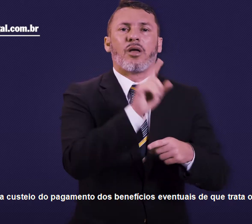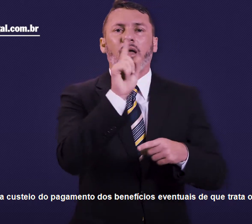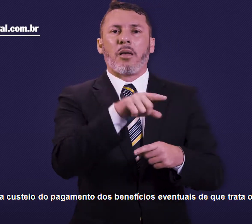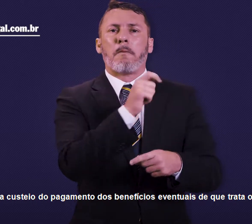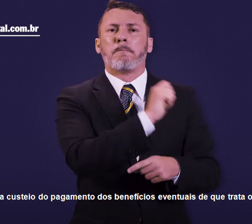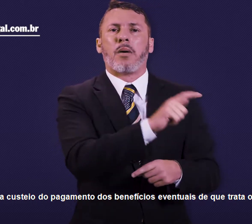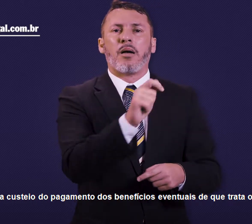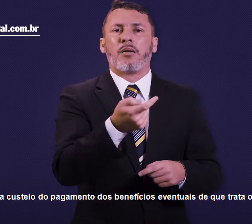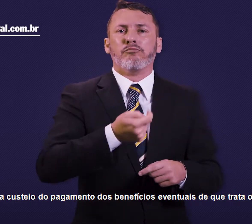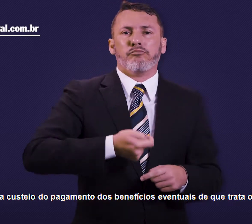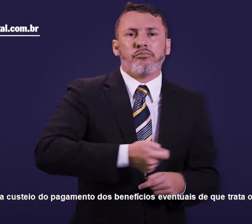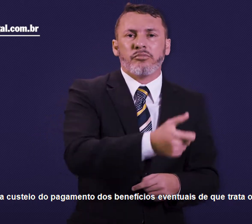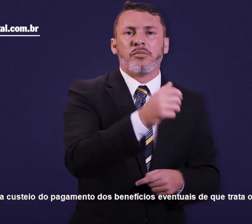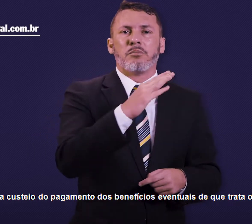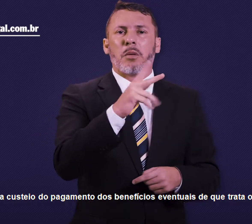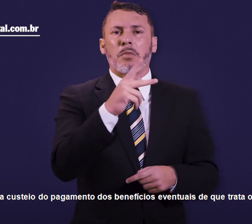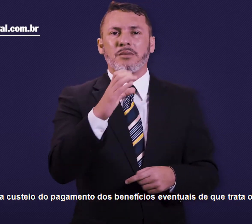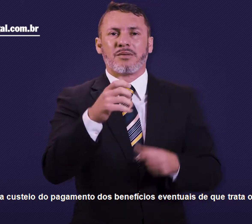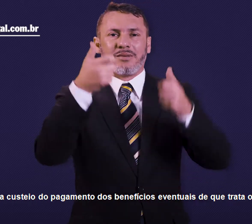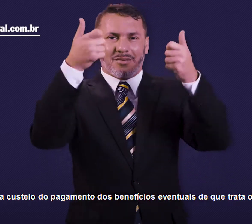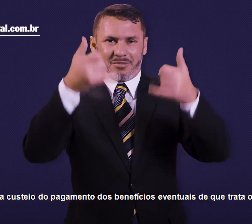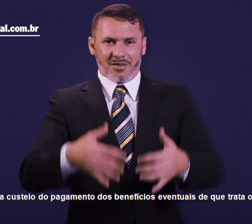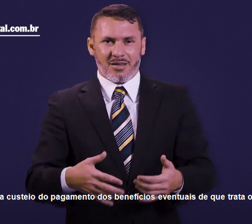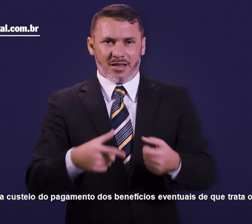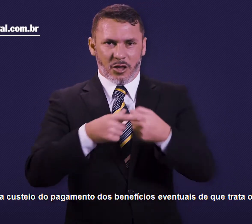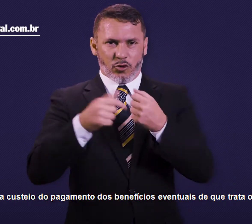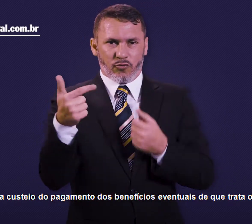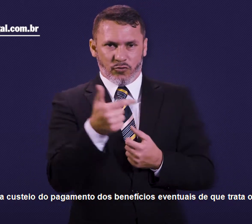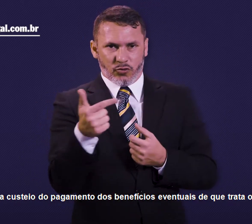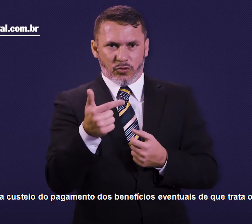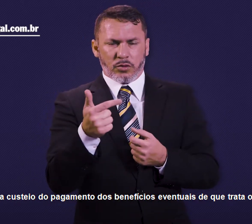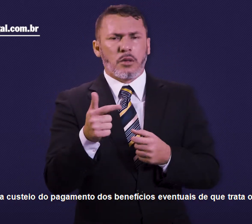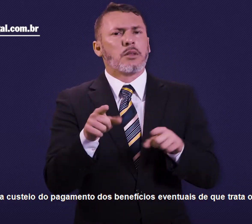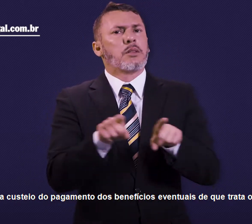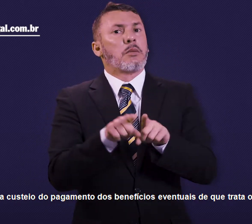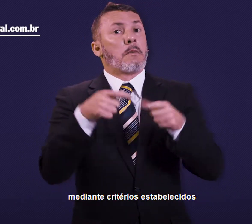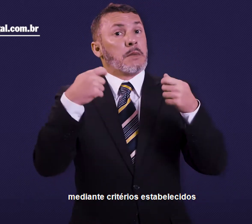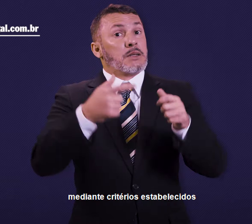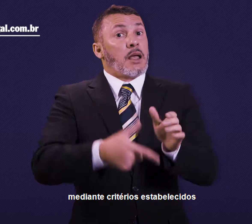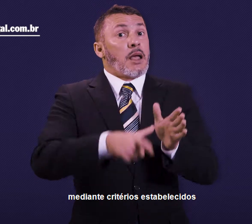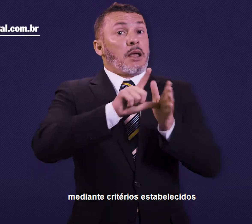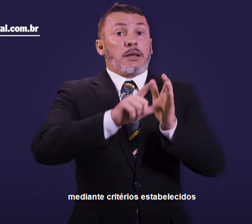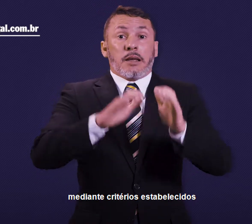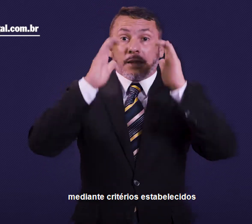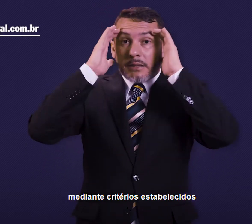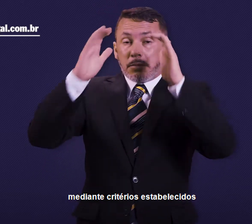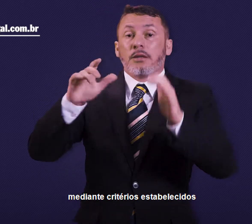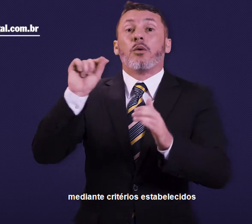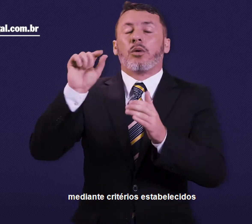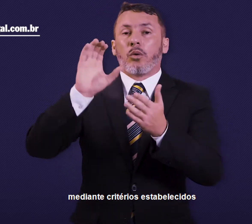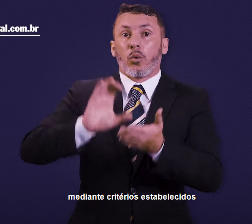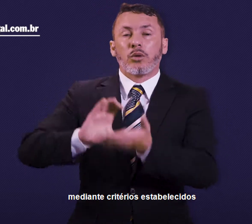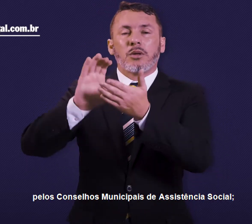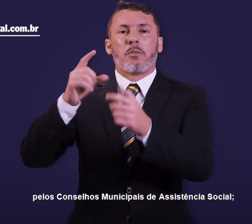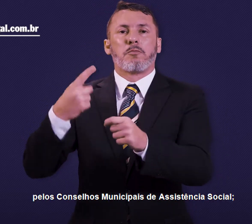do pagamento dos benefícios eventuais de que trata o artigo 22, mediante critérios estabelecidos pelos